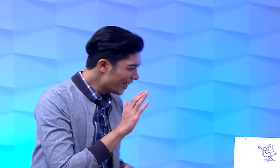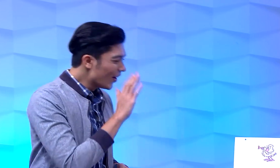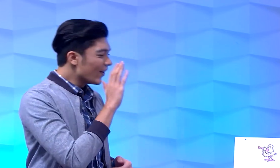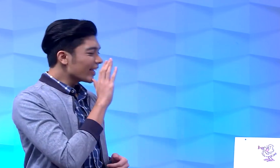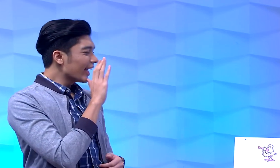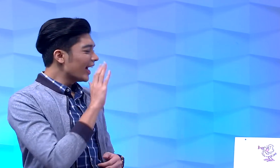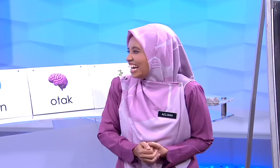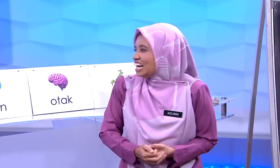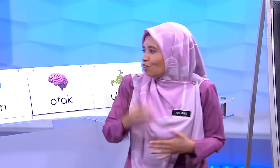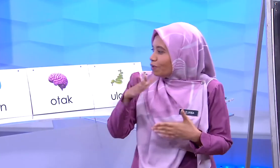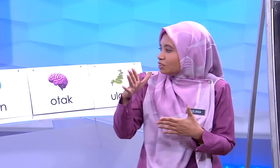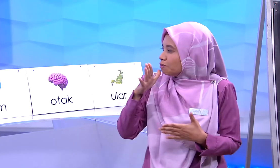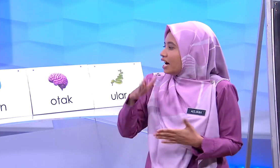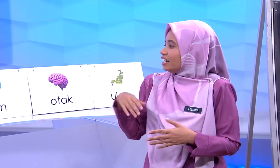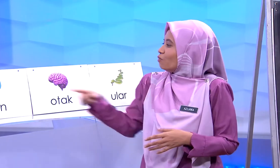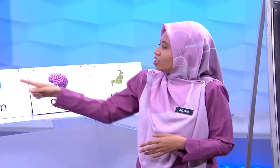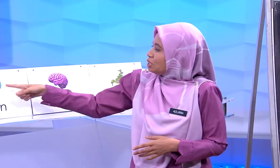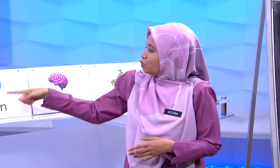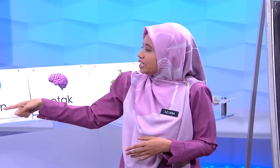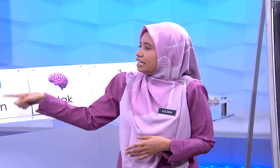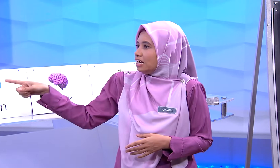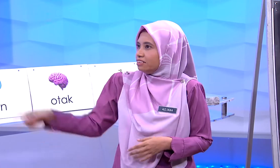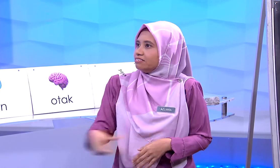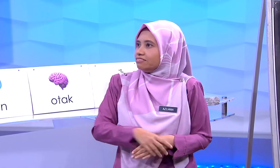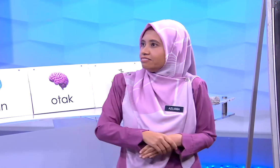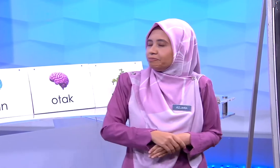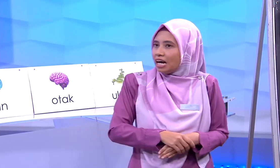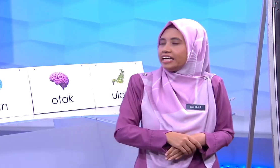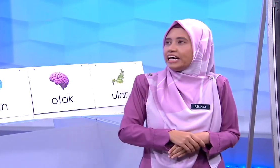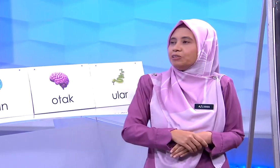lagi lepas jemaah yang warna biru jadi ikan-ikan